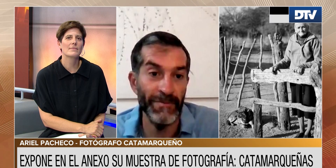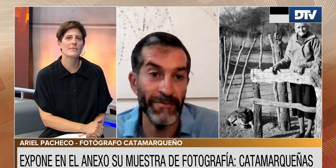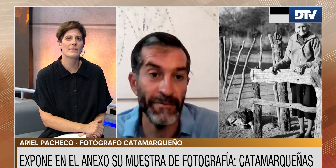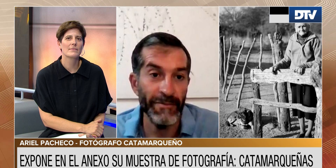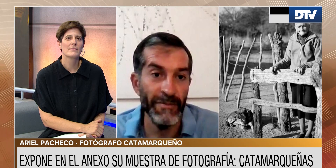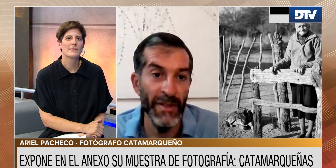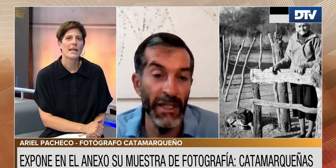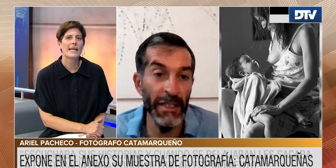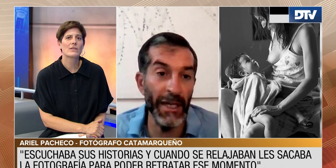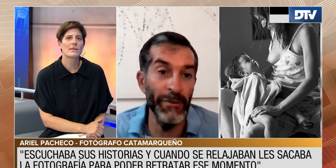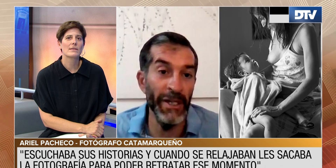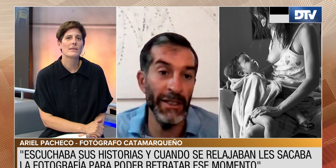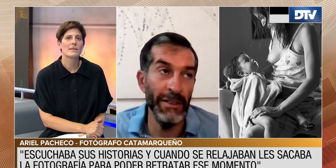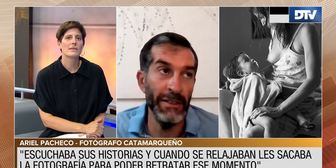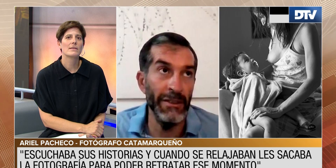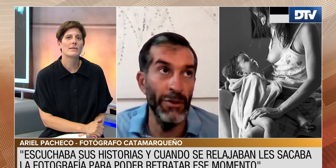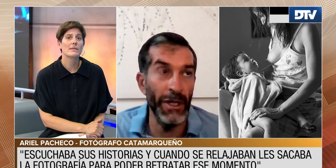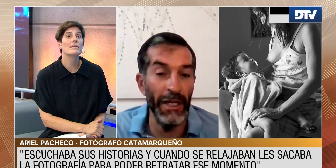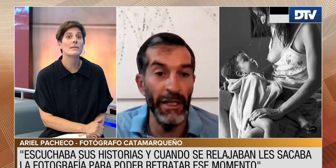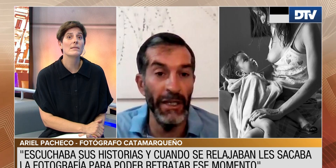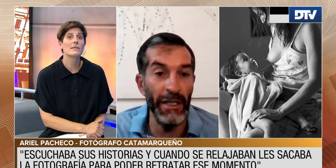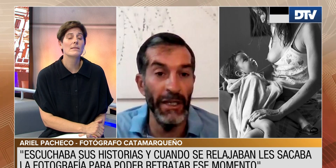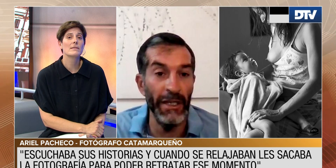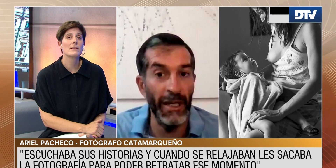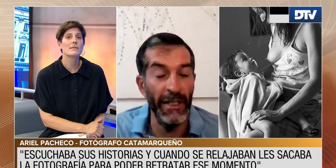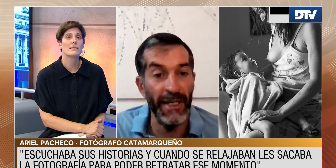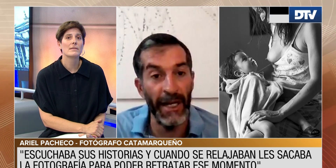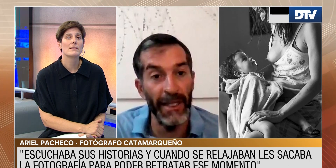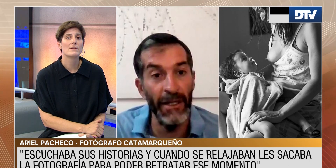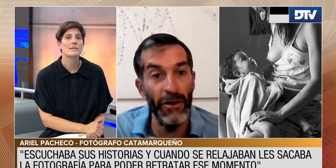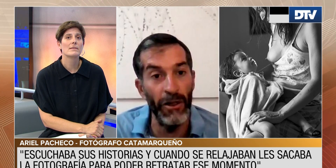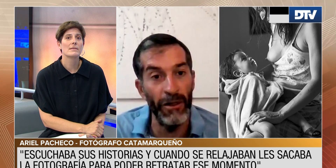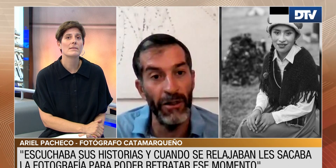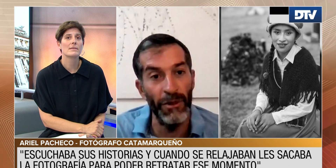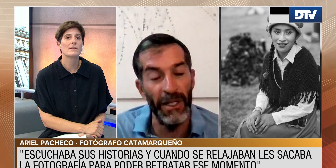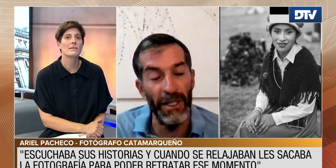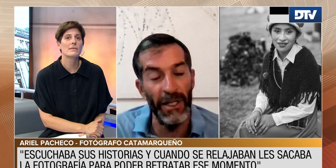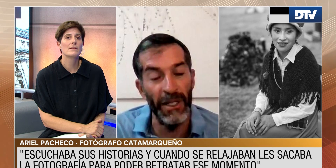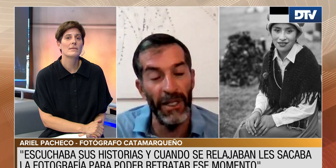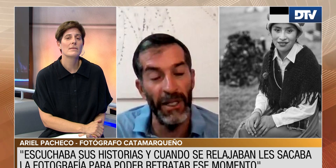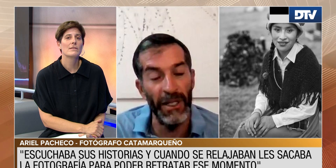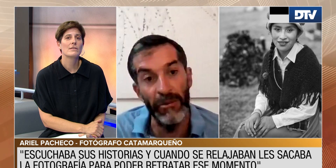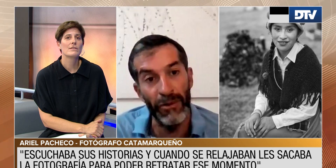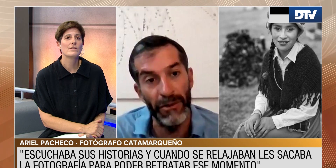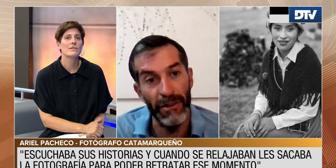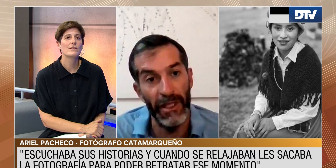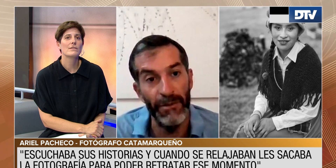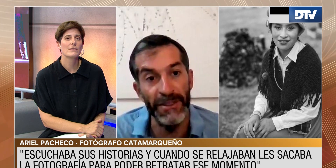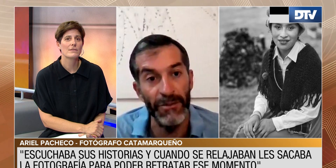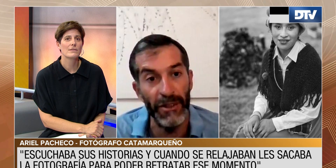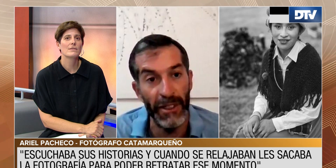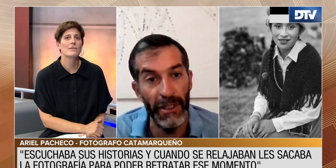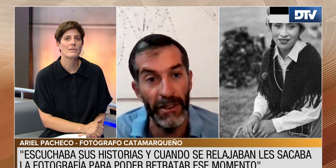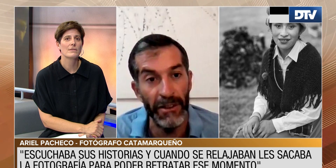unidad. Y también como que al sacarle el color, como que le saca el tiempo,